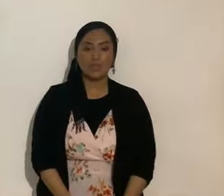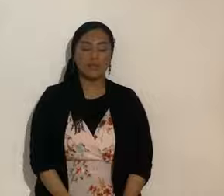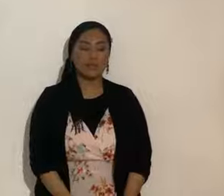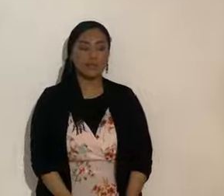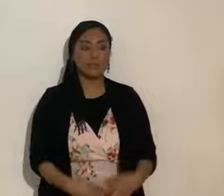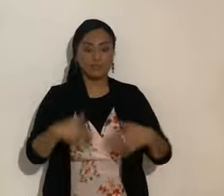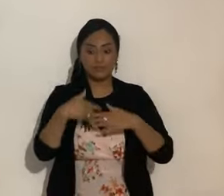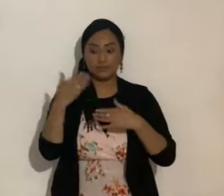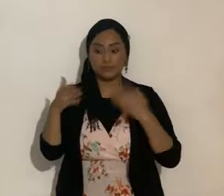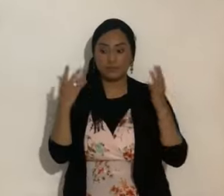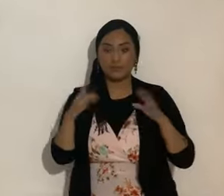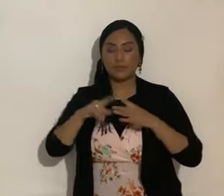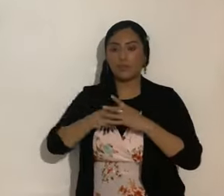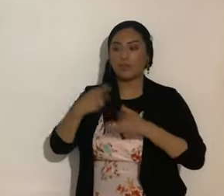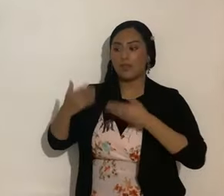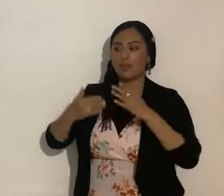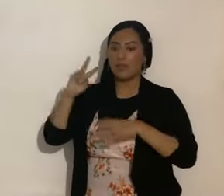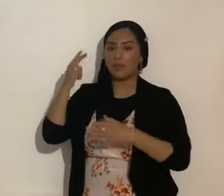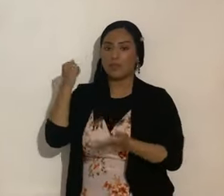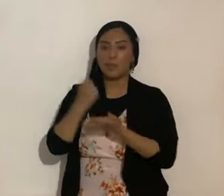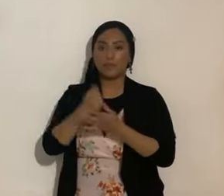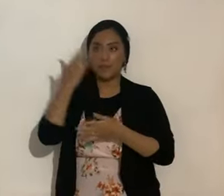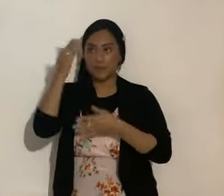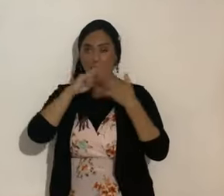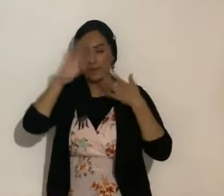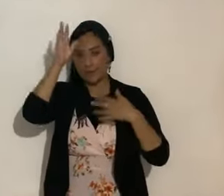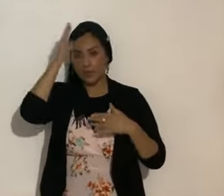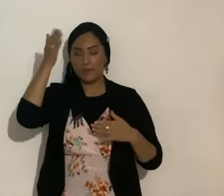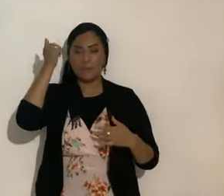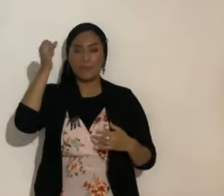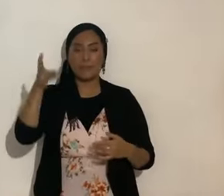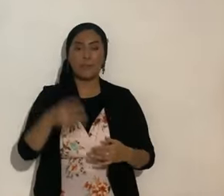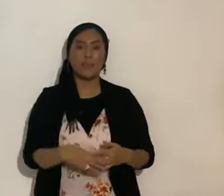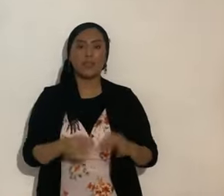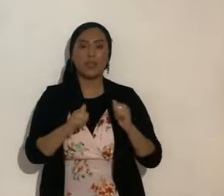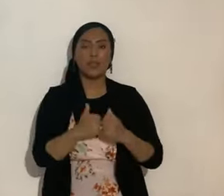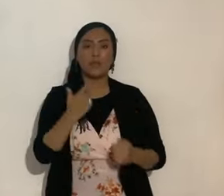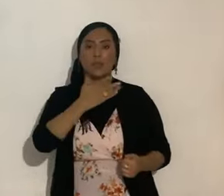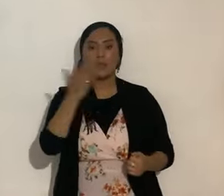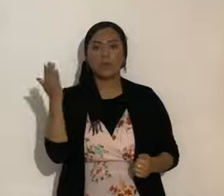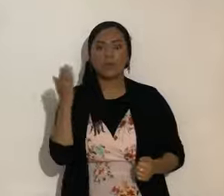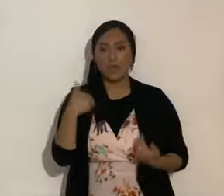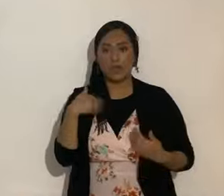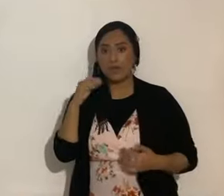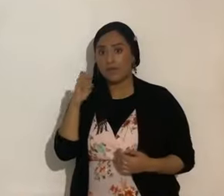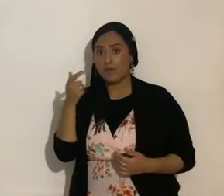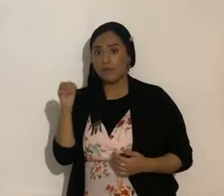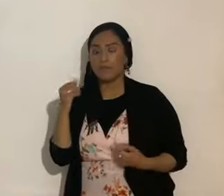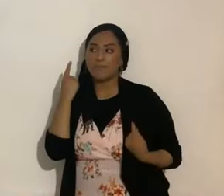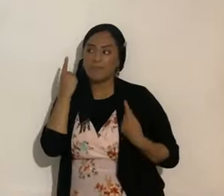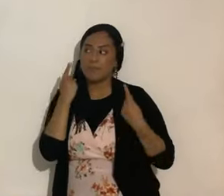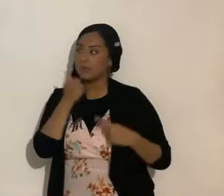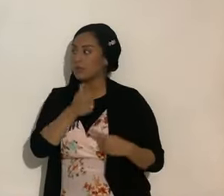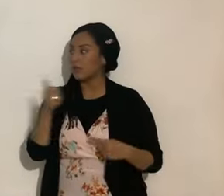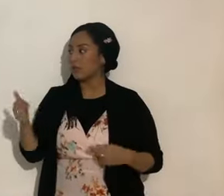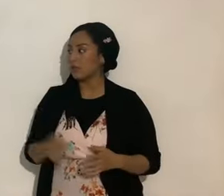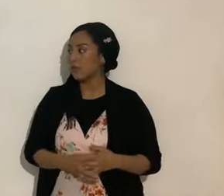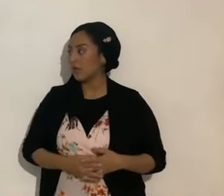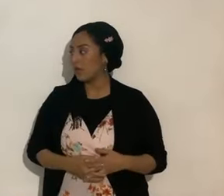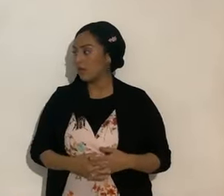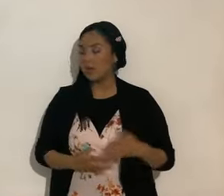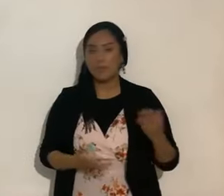entonces ya empezará a desatar el cuarto sello, el eterno Yahshua. ¿Cómo estás en ego? Analízate. Tal